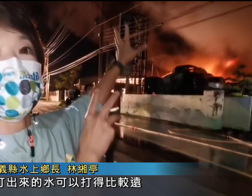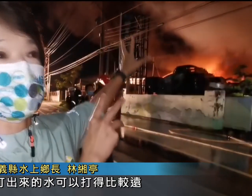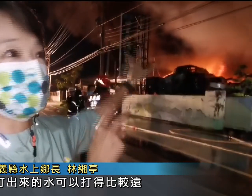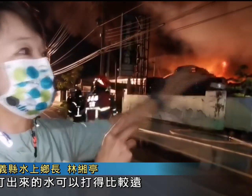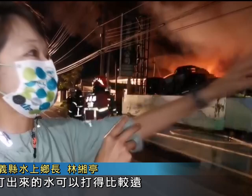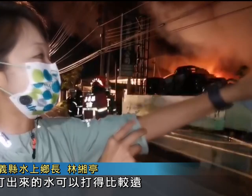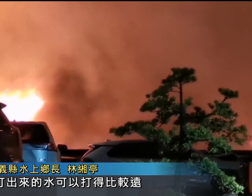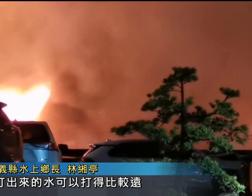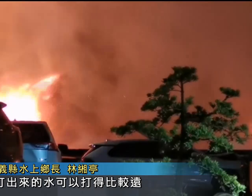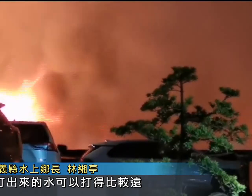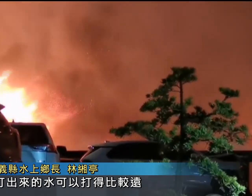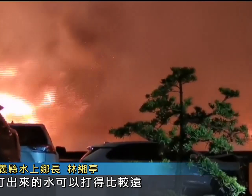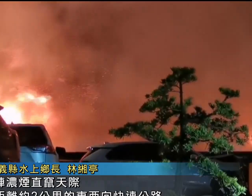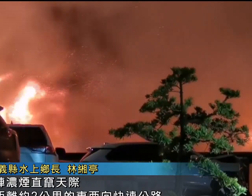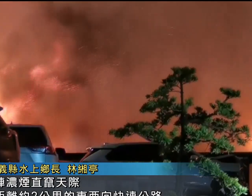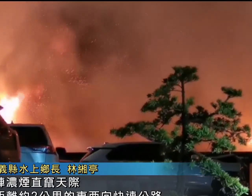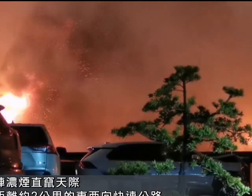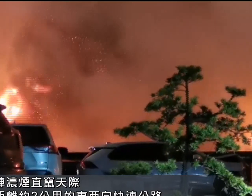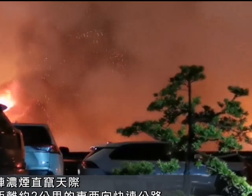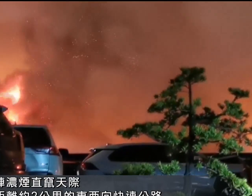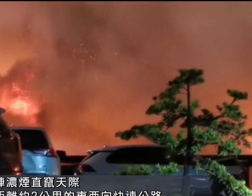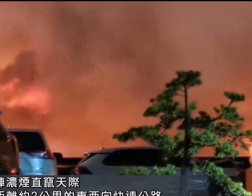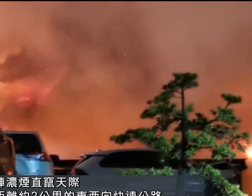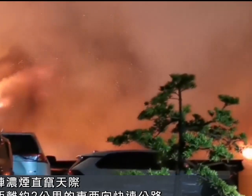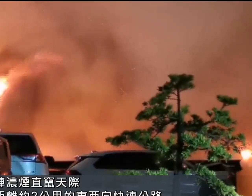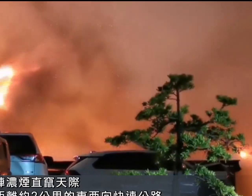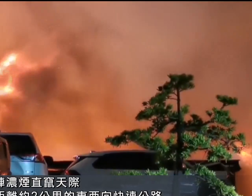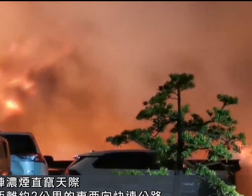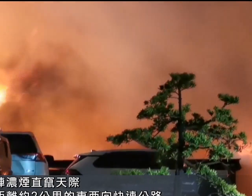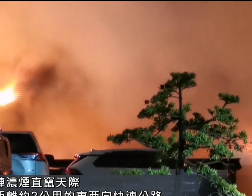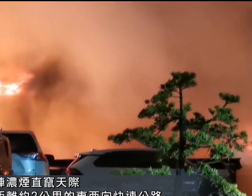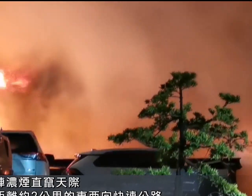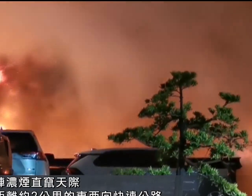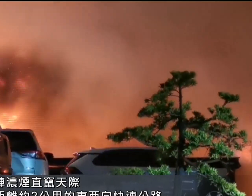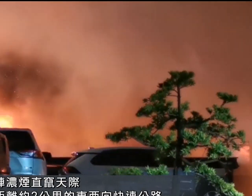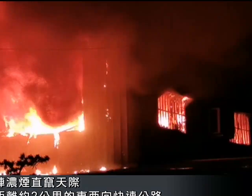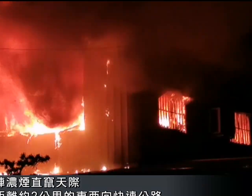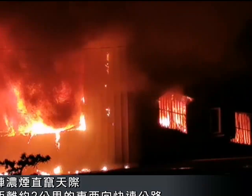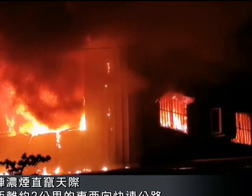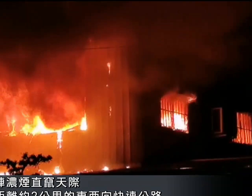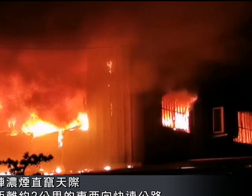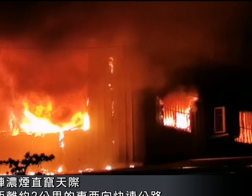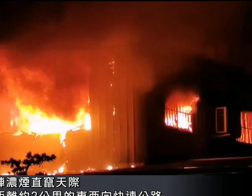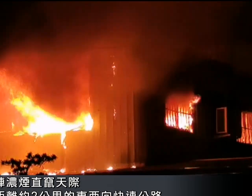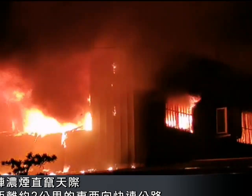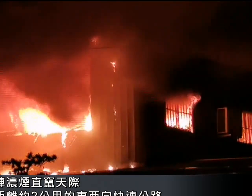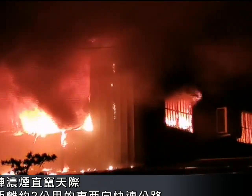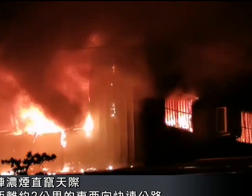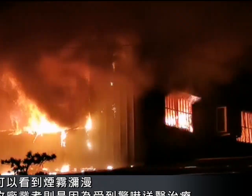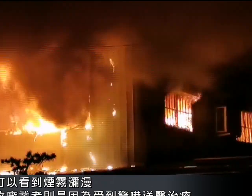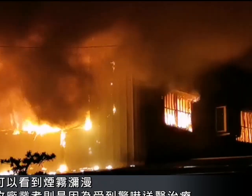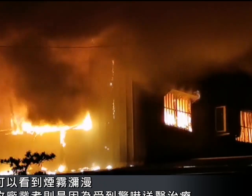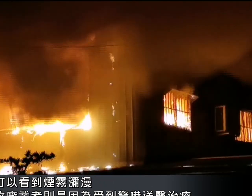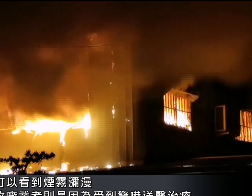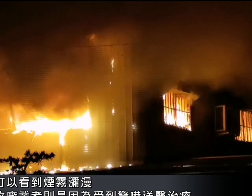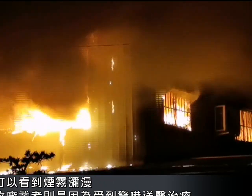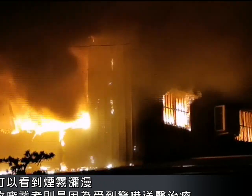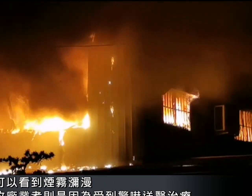可以打比较远。 阵阵浓烟直窜天际，连距离大约两公里的东西向快速公路都可以看到烟雾